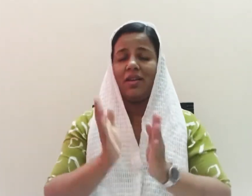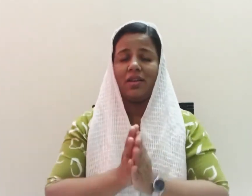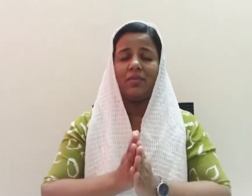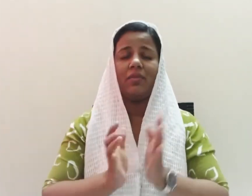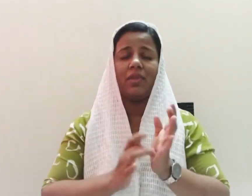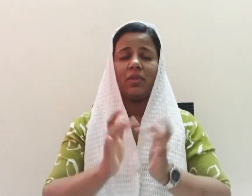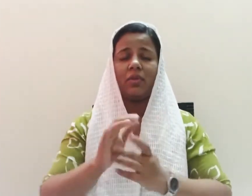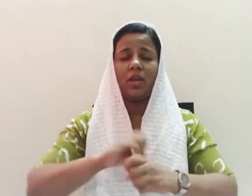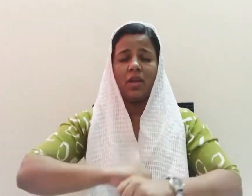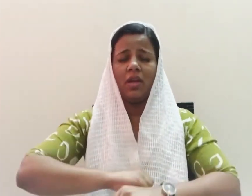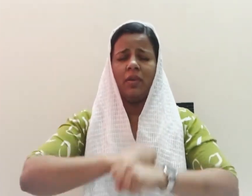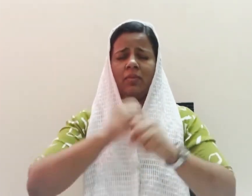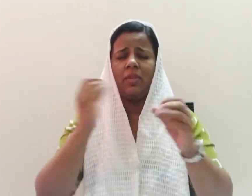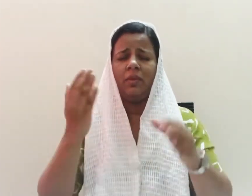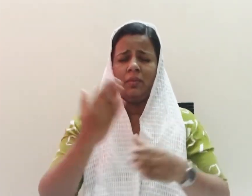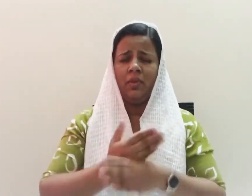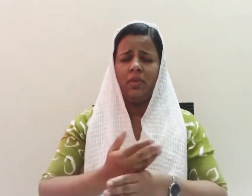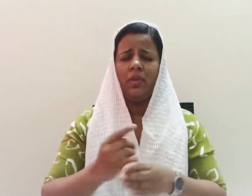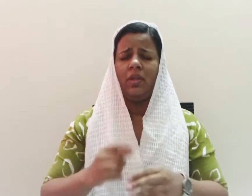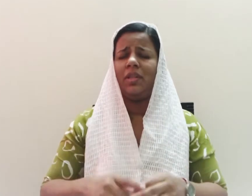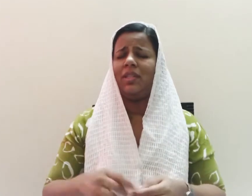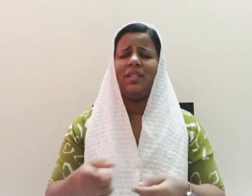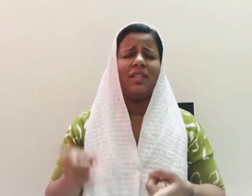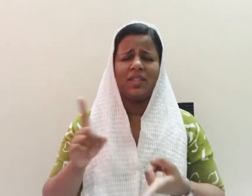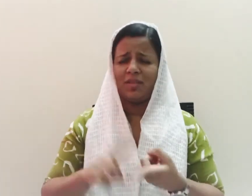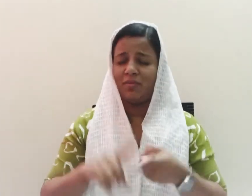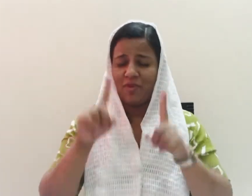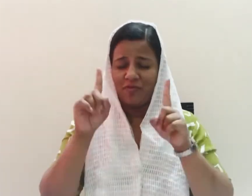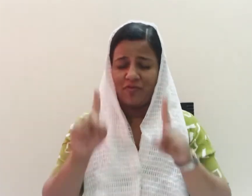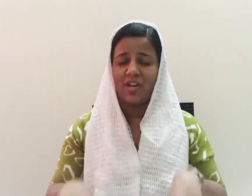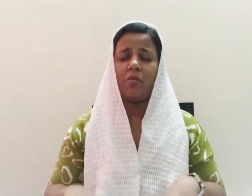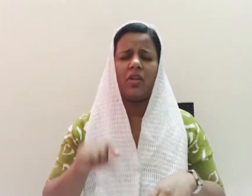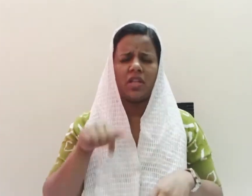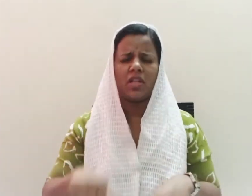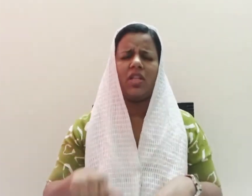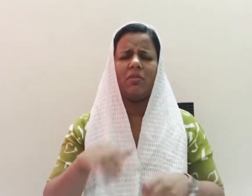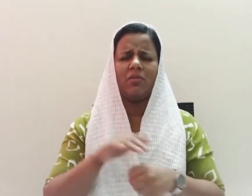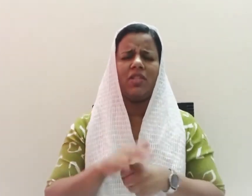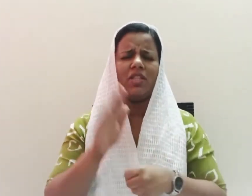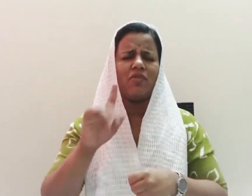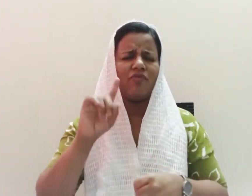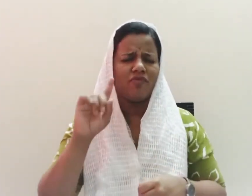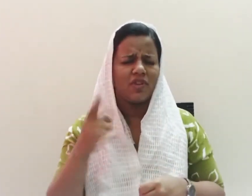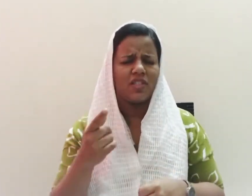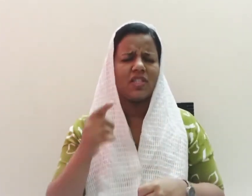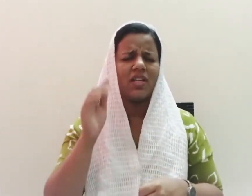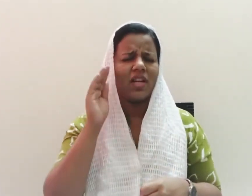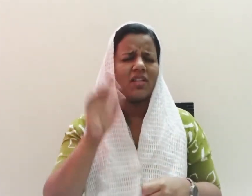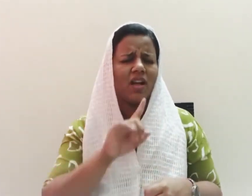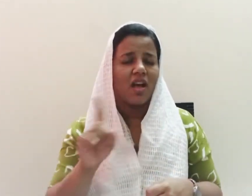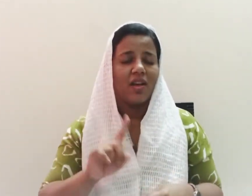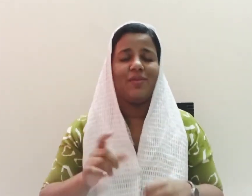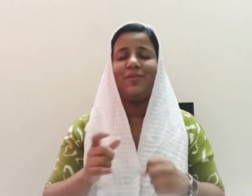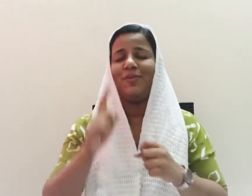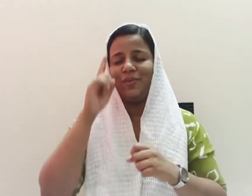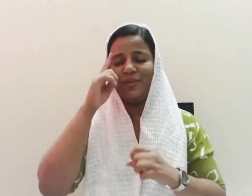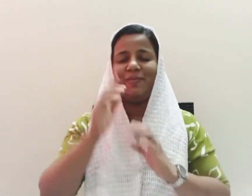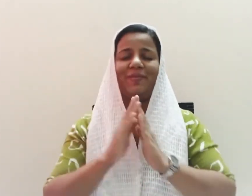അതിന്മേൽ അങ്ങനെ അത്ഭുത പ്രവൃത്തി നടക്കുന്നതിനായി സ്തോത്രം. ഇന്ന് പ്രഭാതത്തിൽ ആദ്യമായിട്ട് ഈ സന്ദേശം കേൾക്കുന്ന പ്രിയപ്പെട്ടവർക്ക് വേണ്ടി പ്രാർത്ഥിക്കുന്നു.